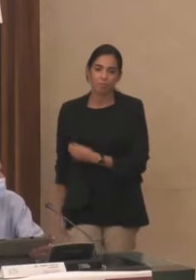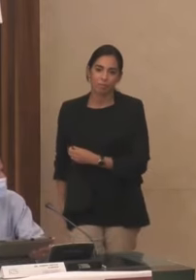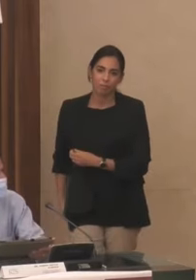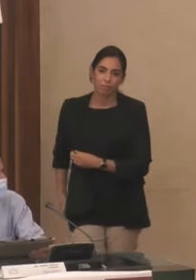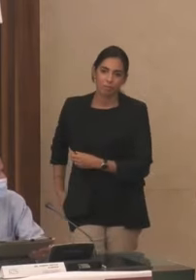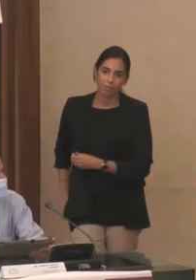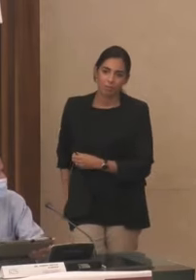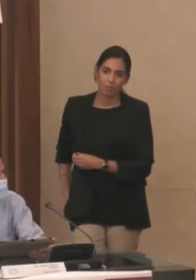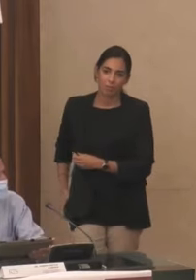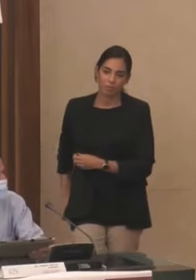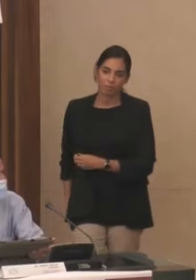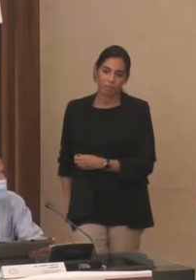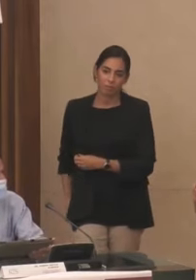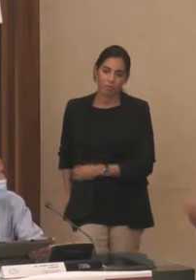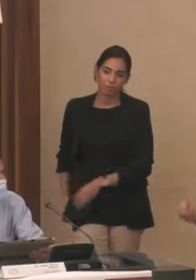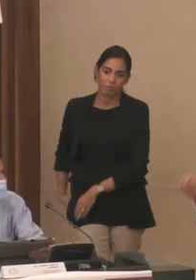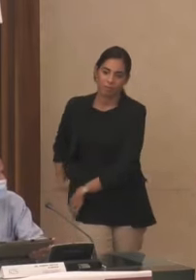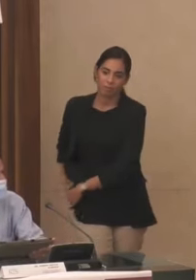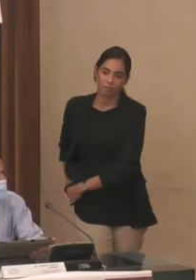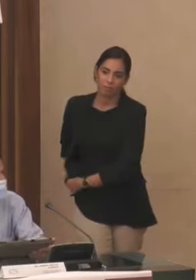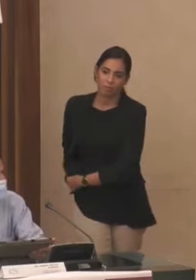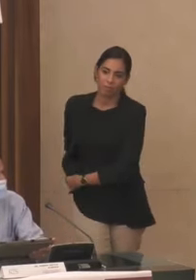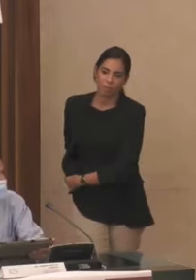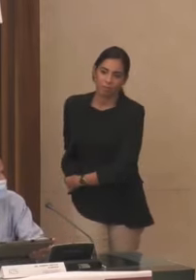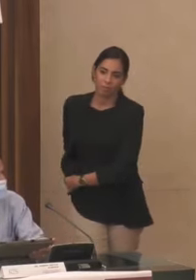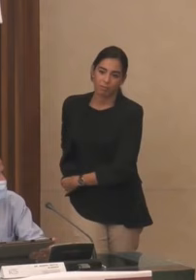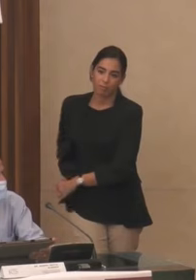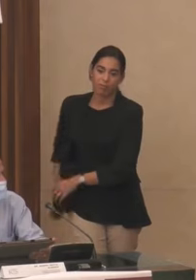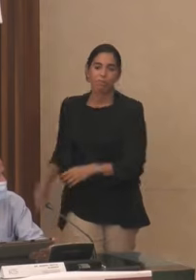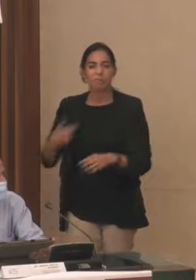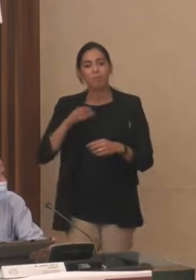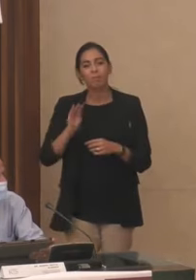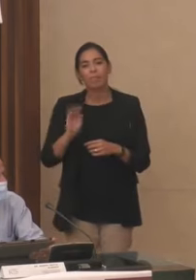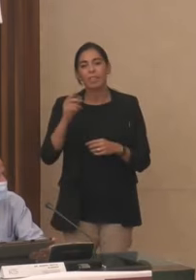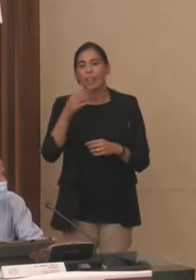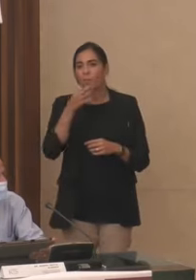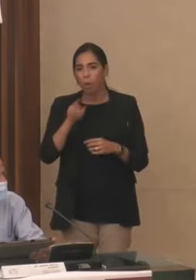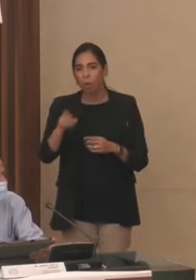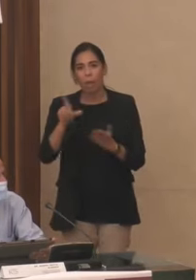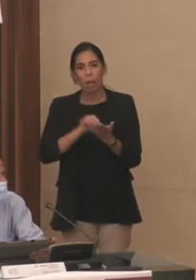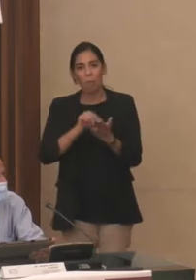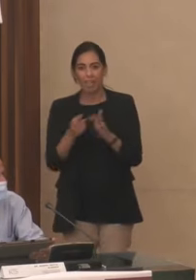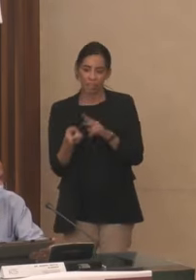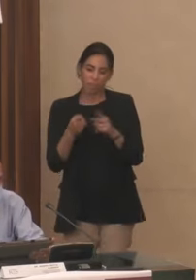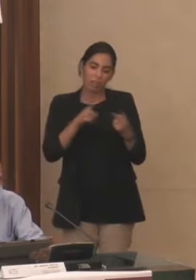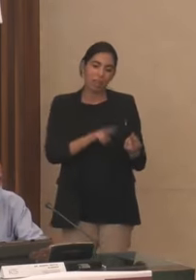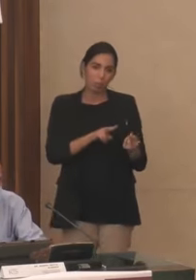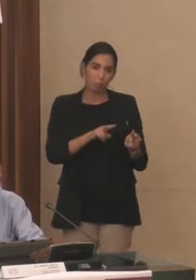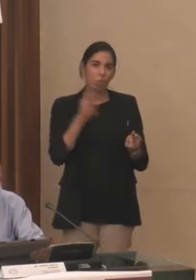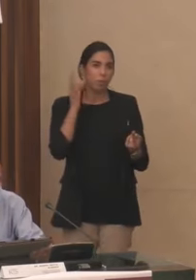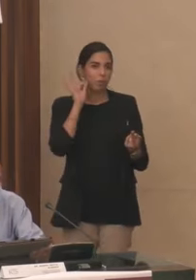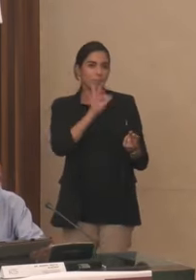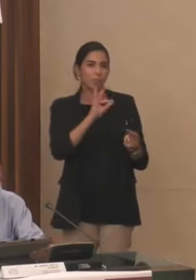farà la traduzione dell'applicazione per gli Stati Uniti, perché ci esistono maniere di prescrivere che sono totalmente diverse